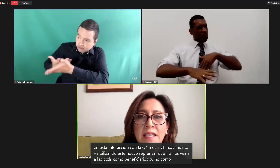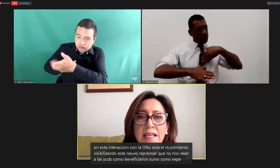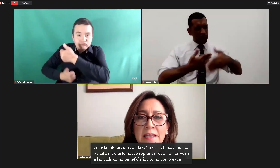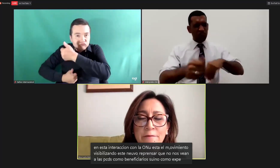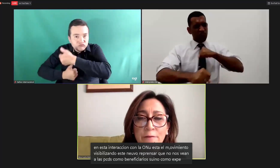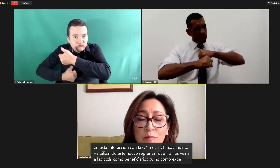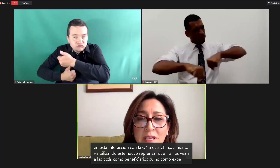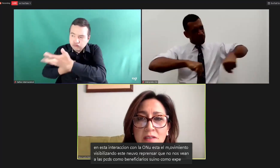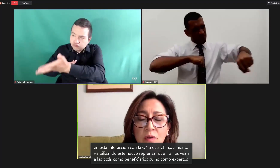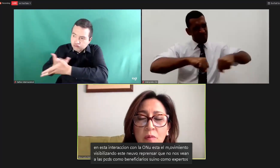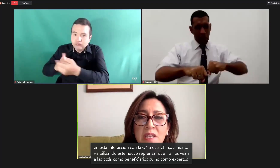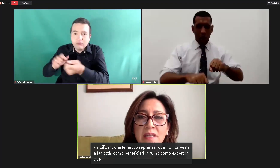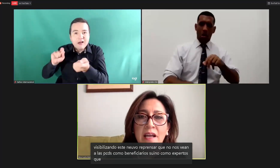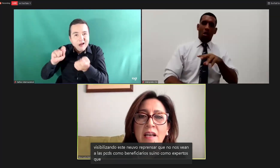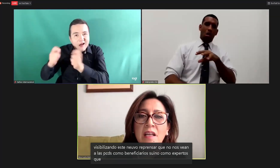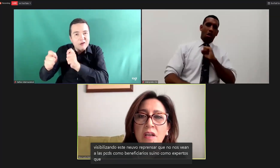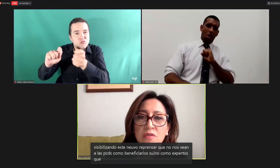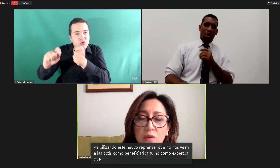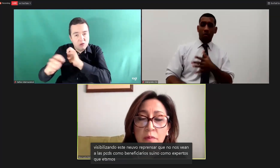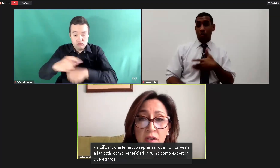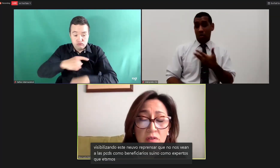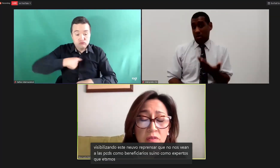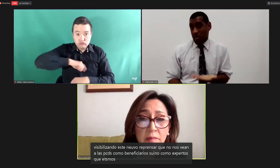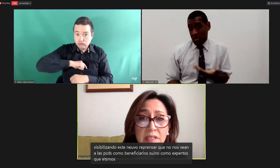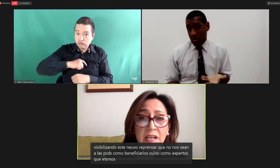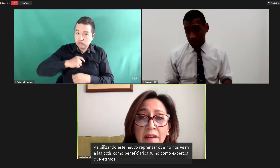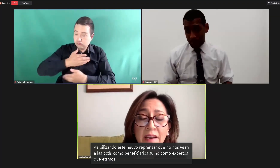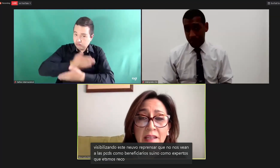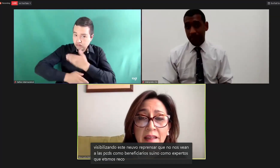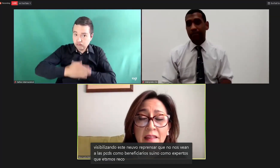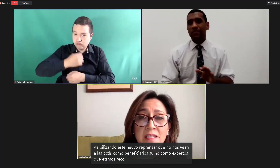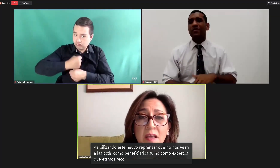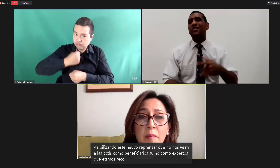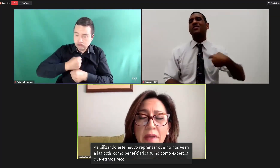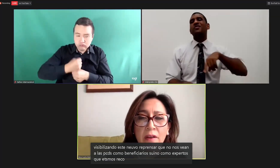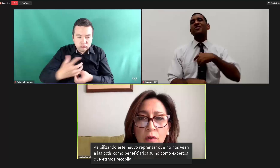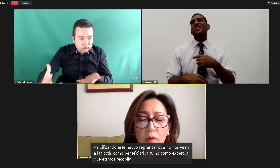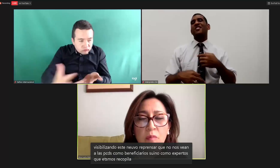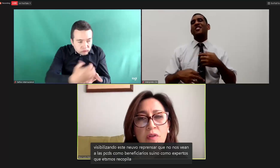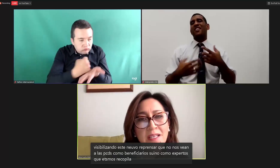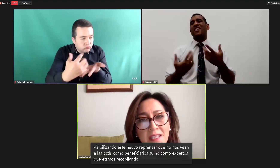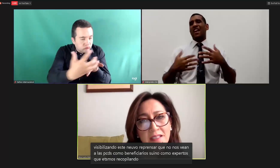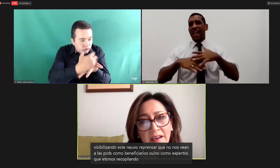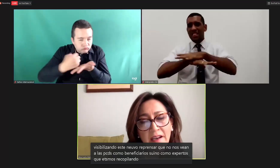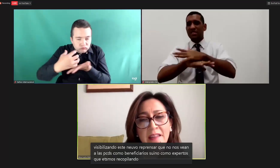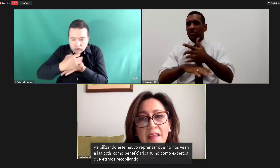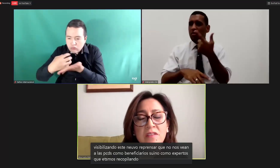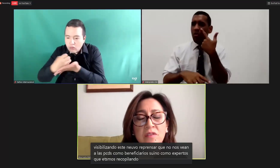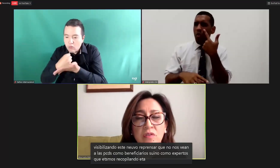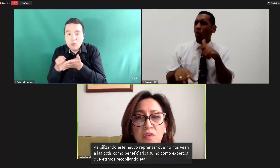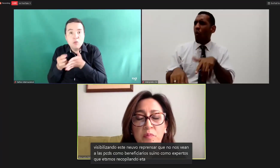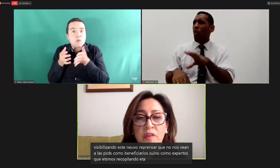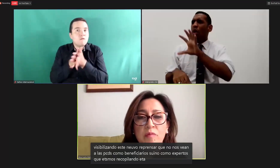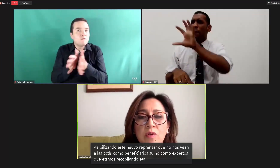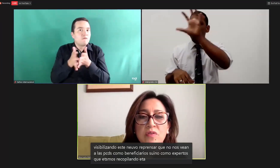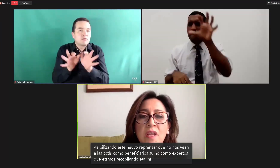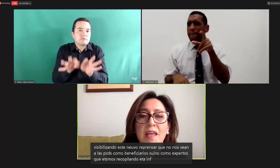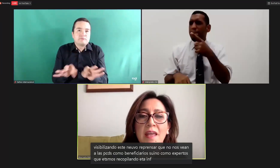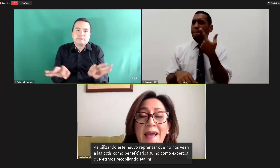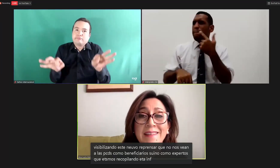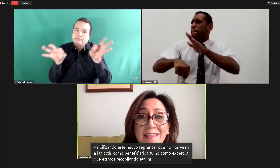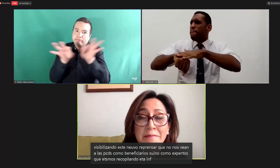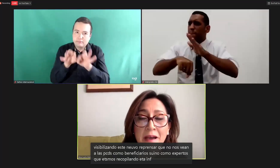esa información vital sobre no solamente las realidades, pero cómo desde esas realidades nosotros